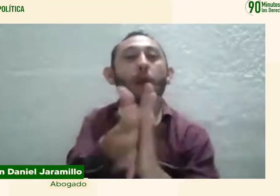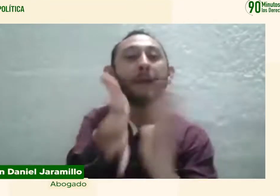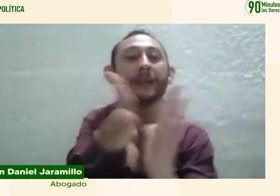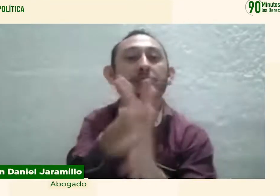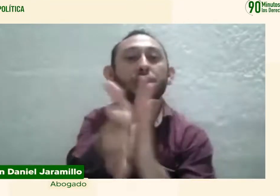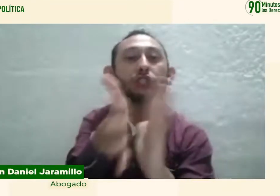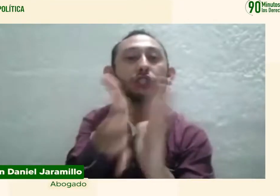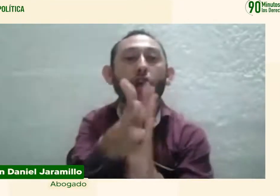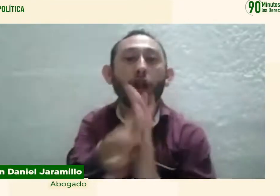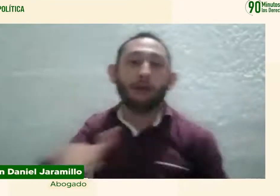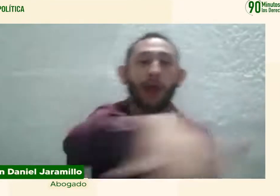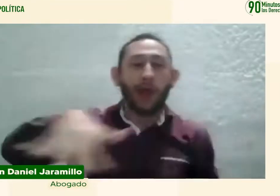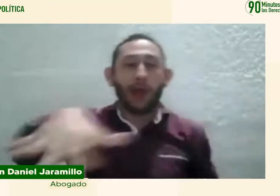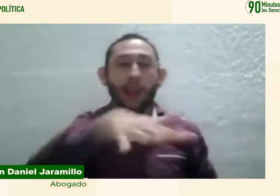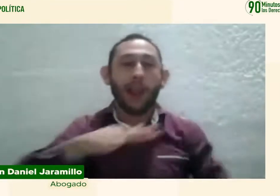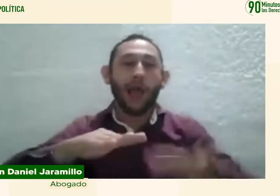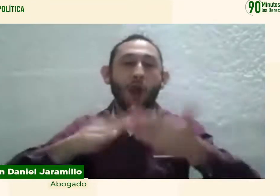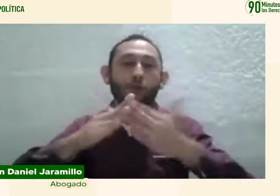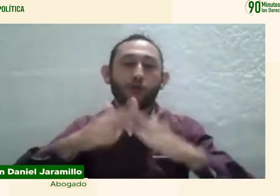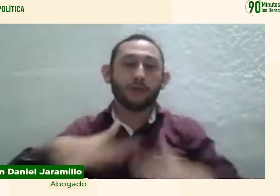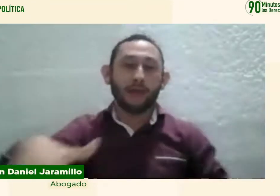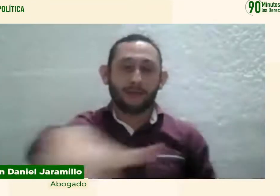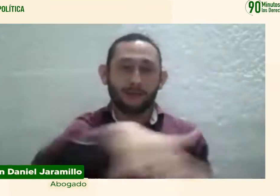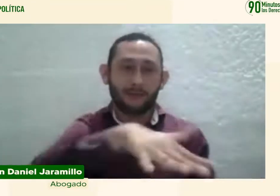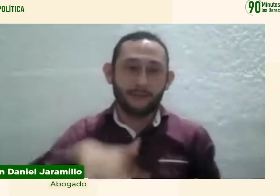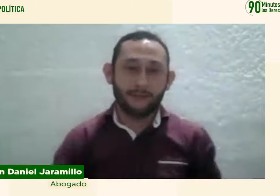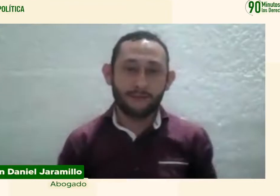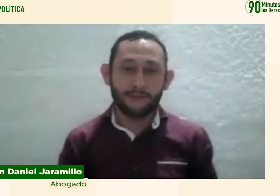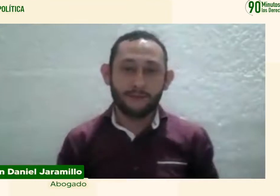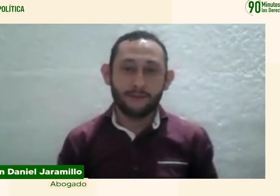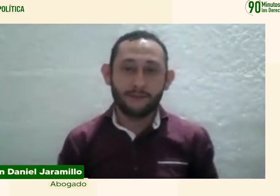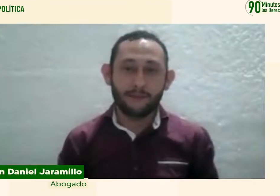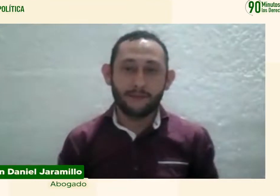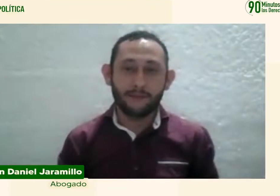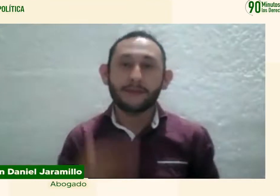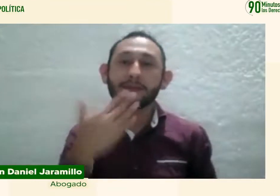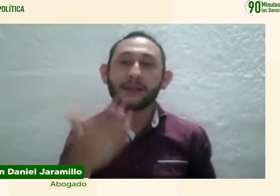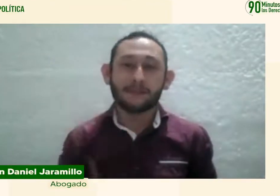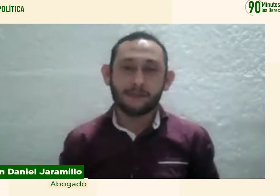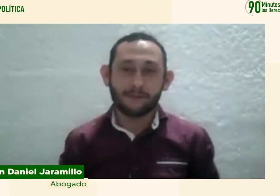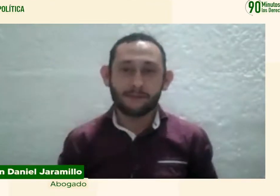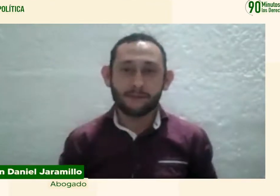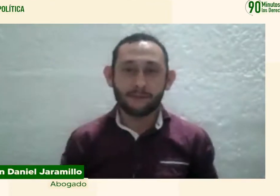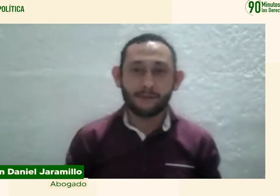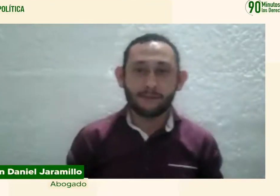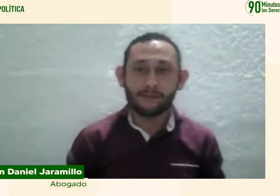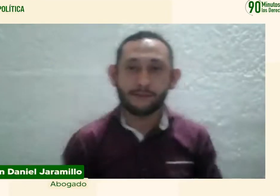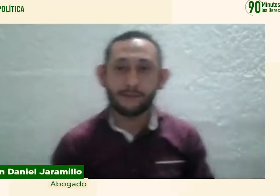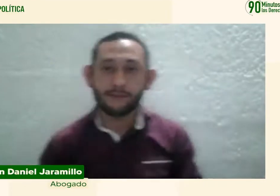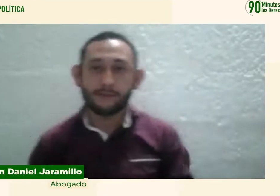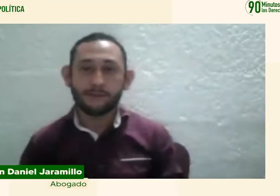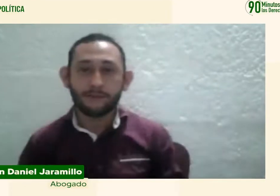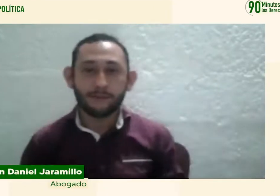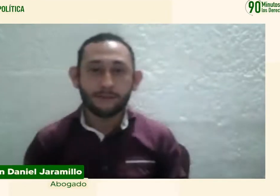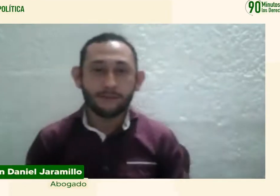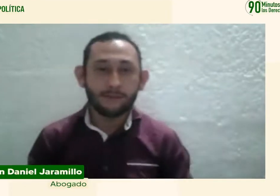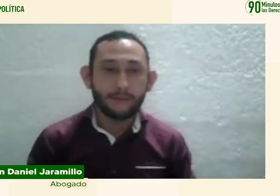personas sordas sigan a xv haya candidatos si no es netamente para brindarnos información a la comunidad sorda gracias